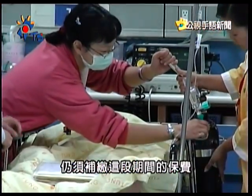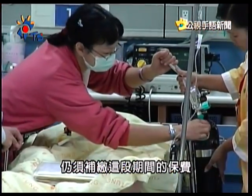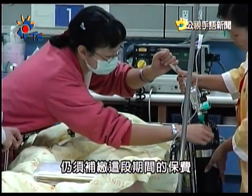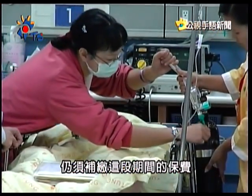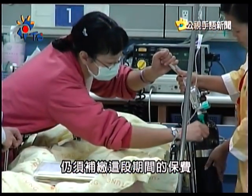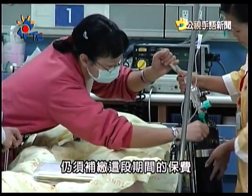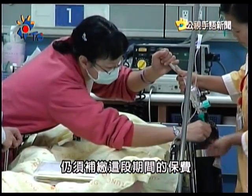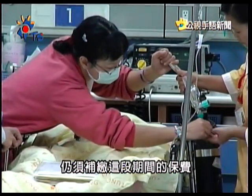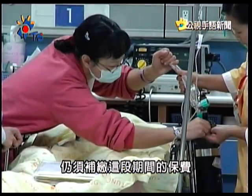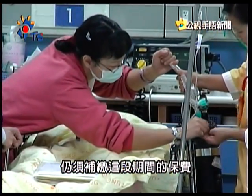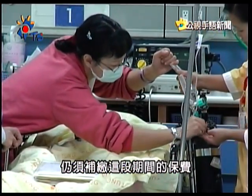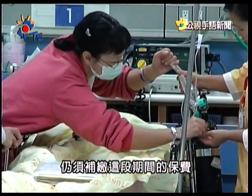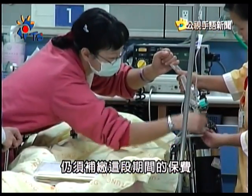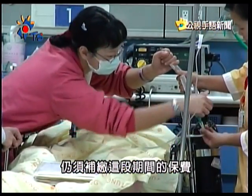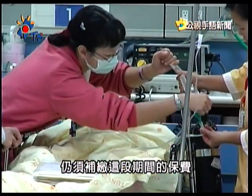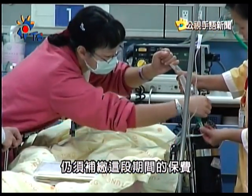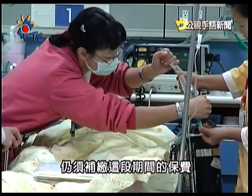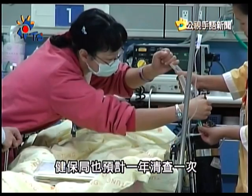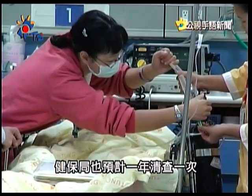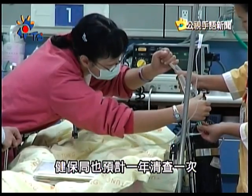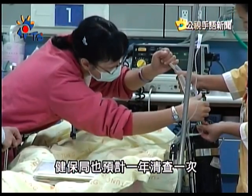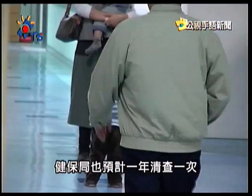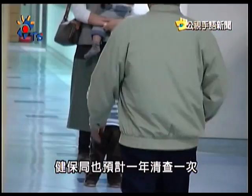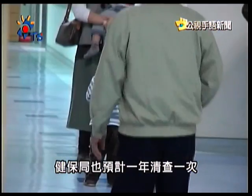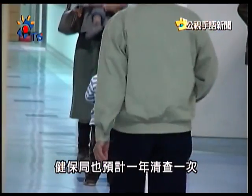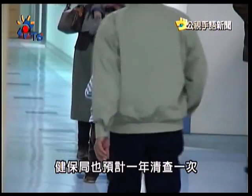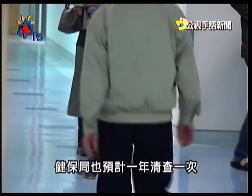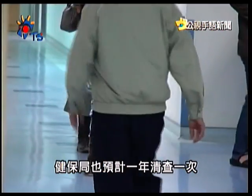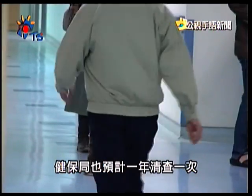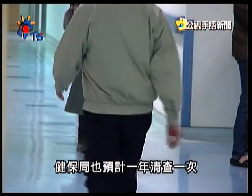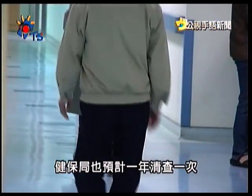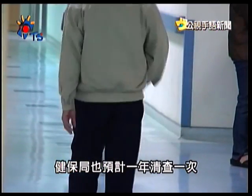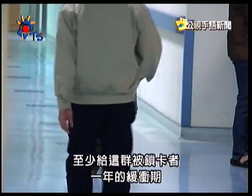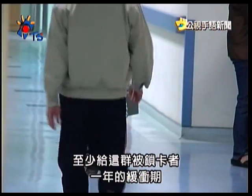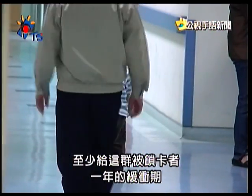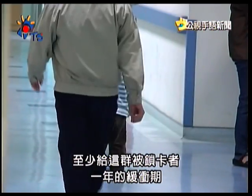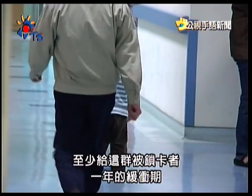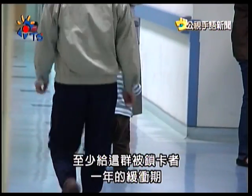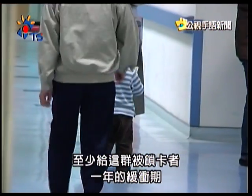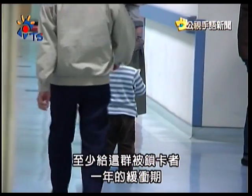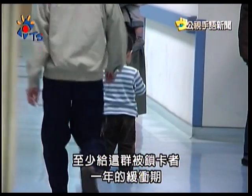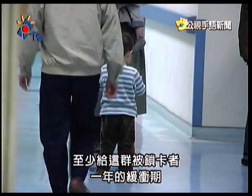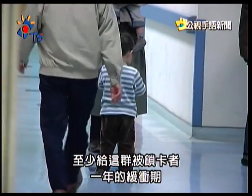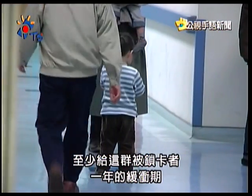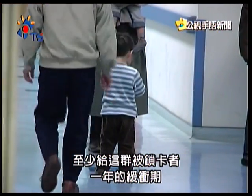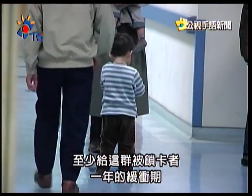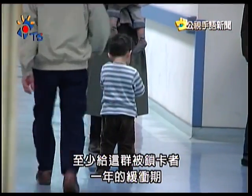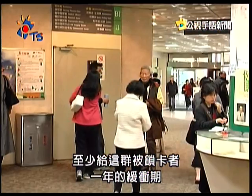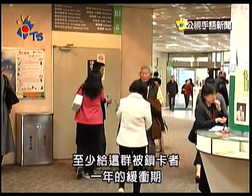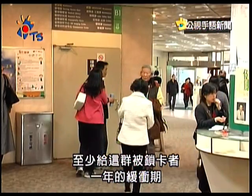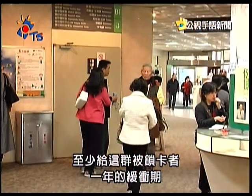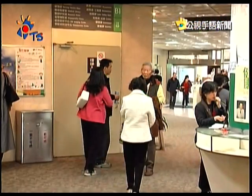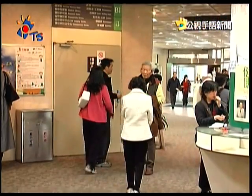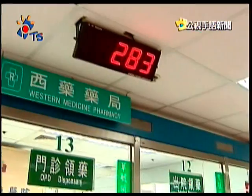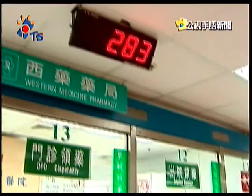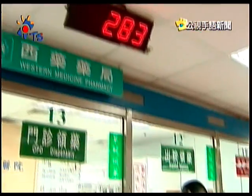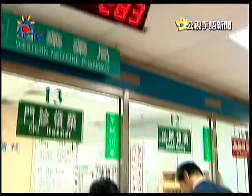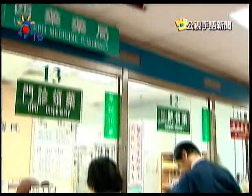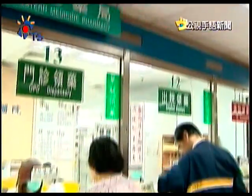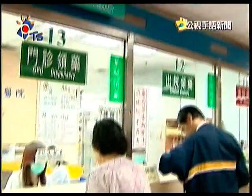需补缴这段期间的保费。健保局也预计一年清查一次，至少给这群被锁卡者一年的缓冲期。记者欧阳瑜、印磊琪